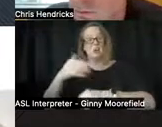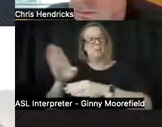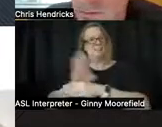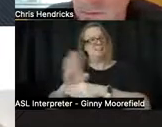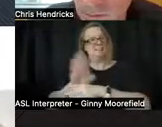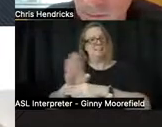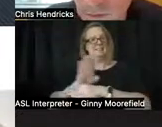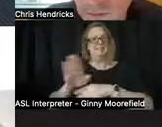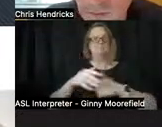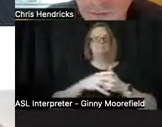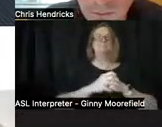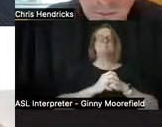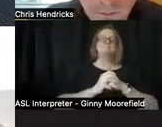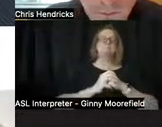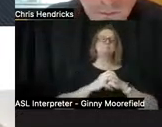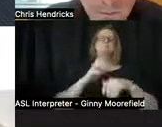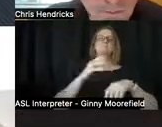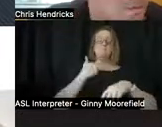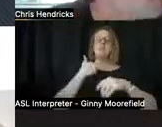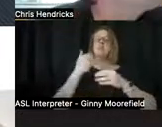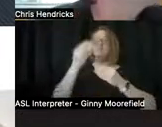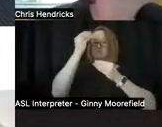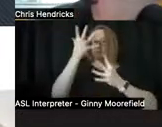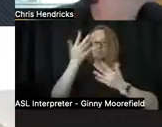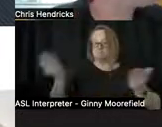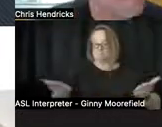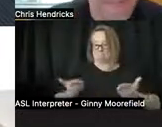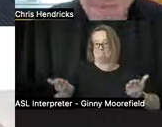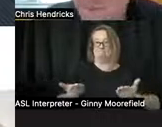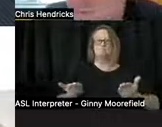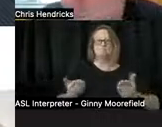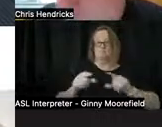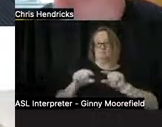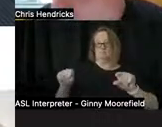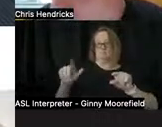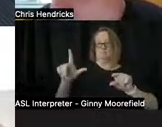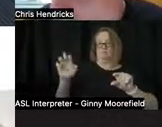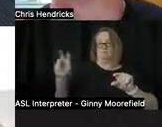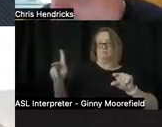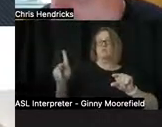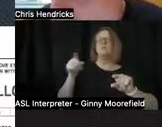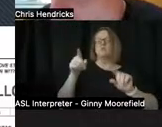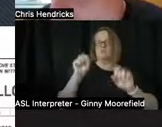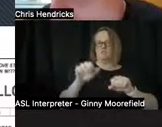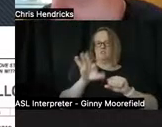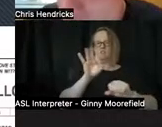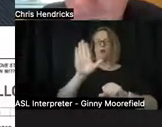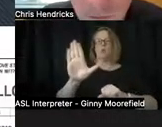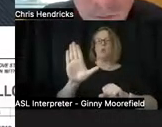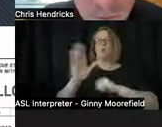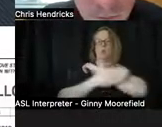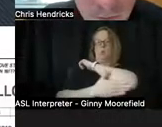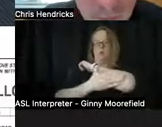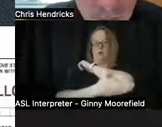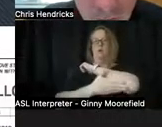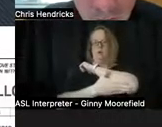Aquí también del estado de Carolina del Norte para que ustedes puedan Buscar en el condado donde